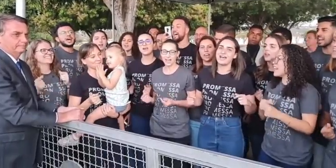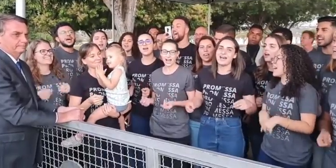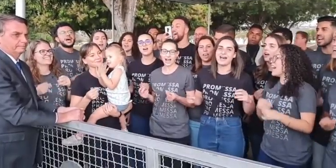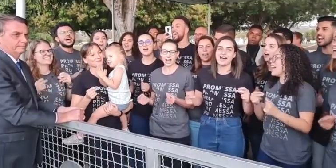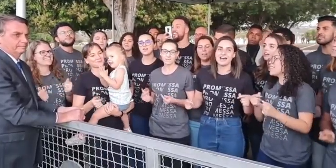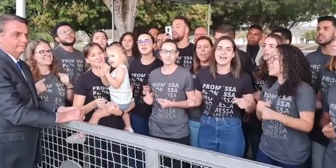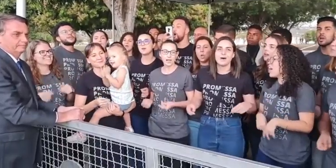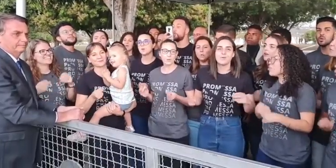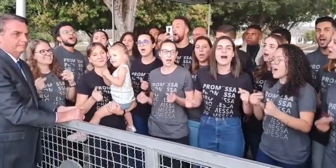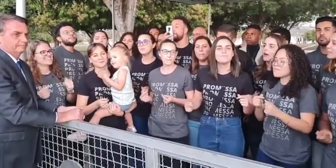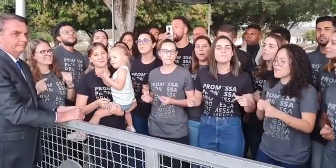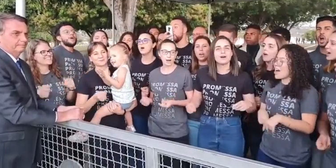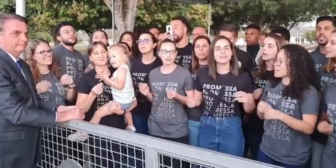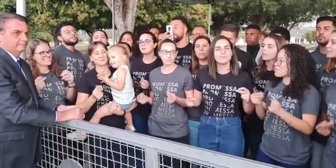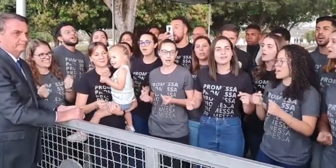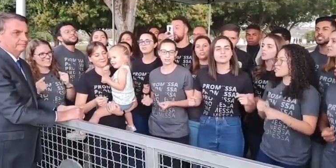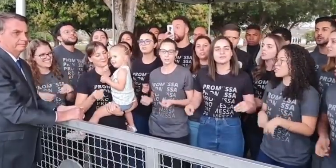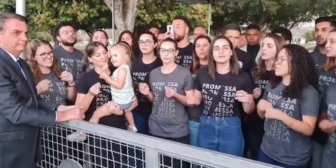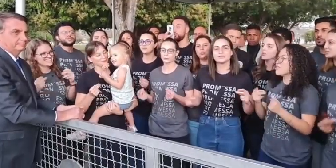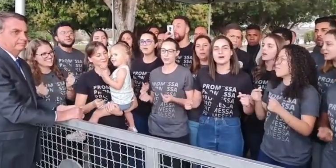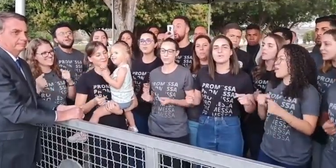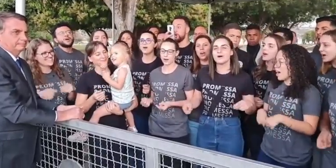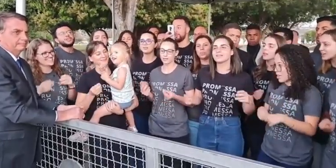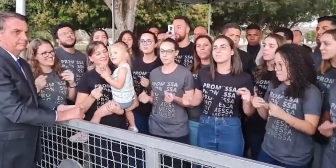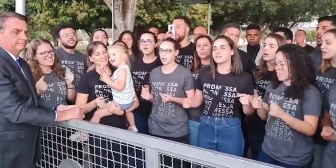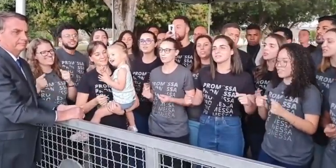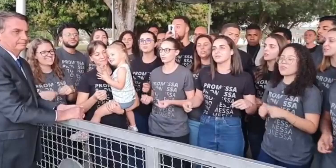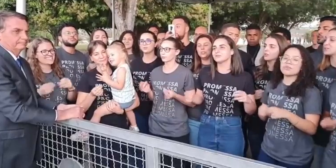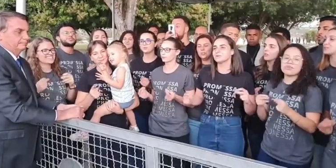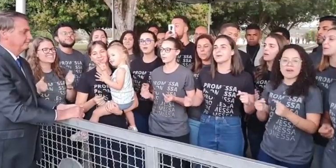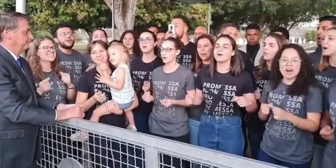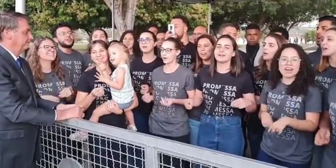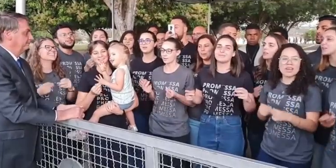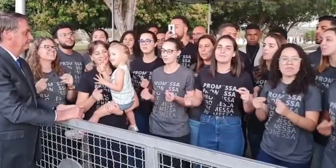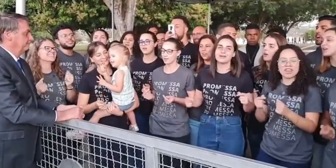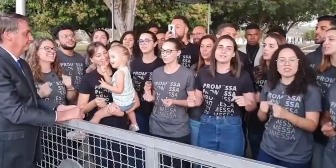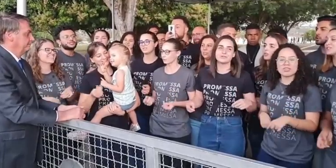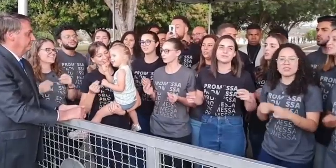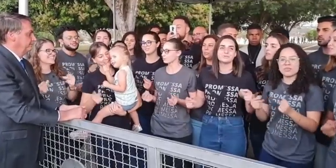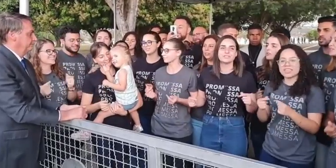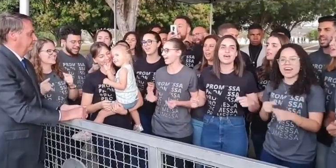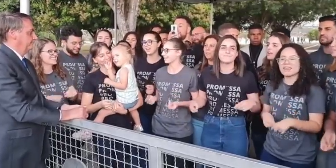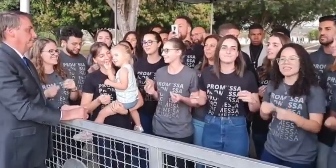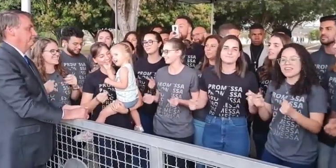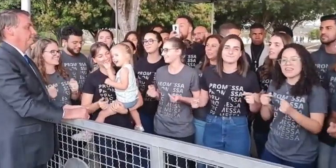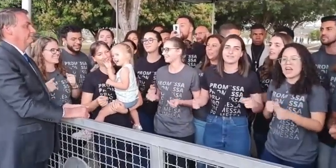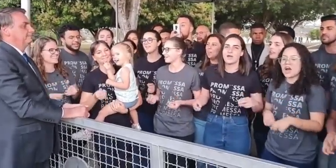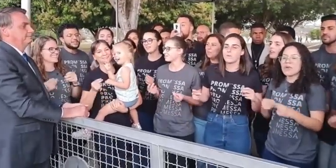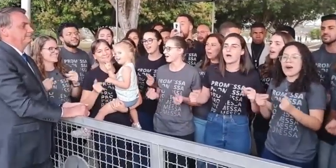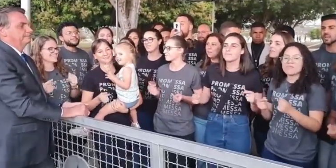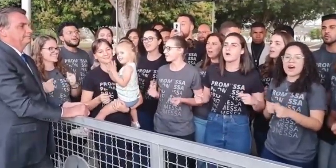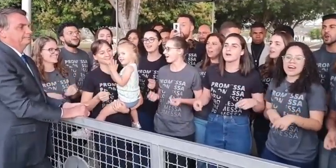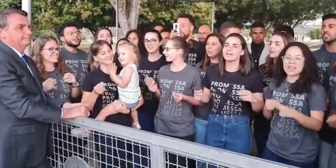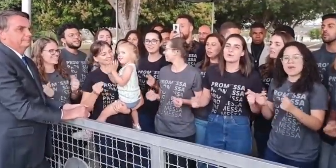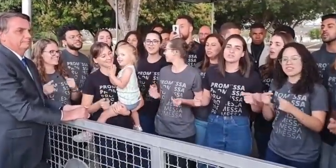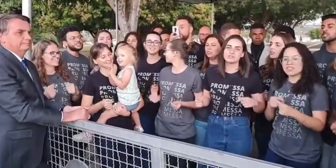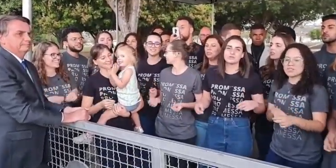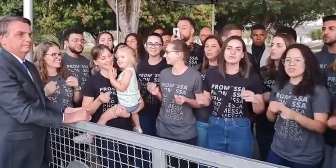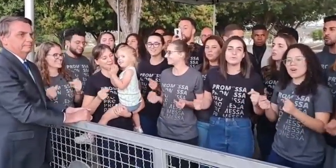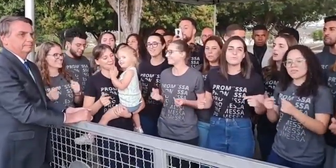dar o amor que pode tudo, o amor que pode tudo, o amor que pode tudo mudar. O amor que pode tudo, o